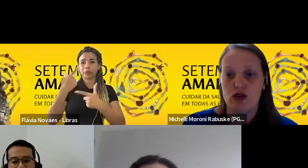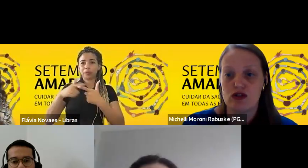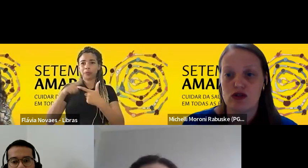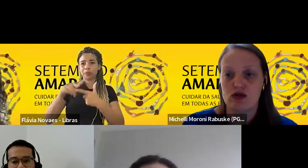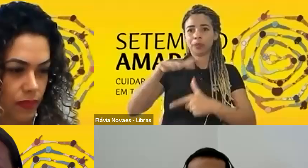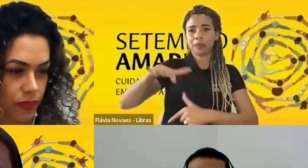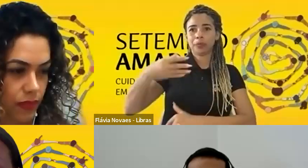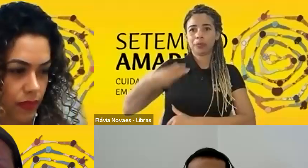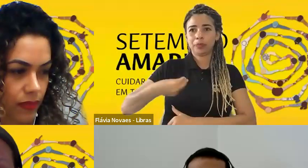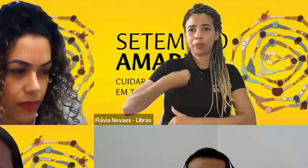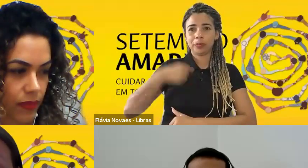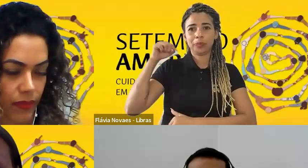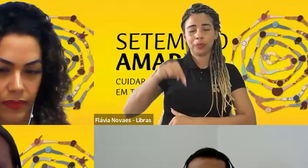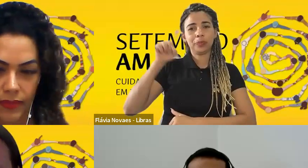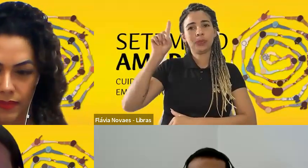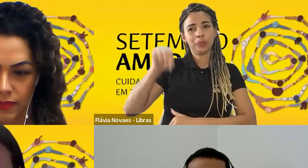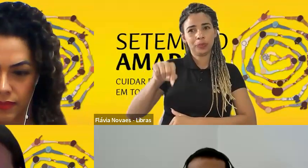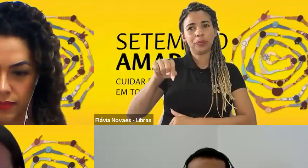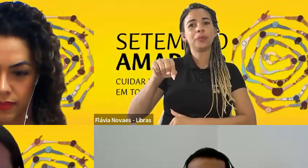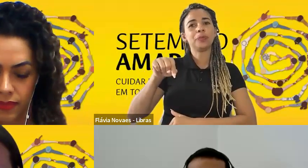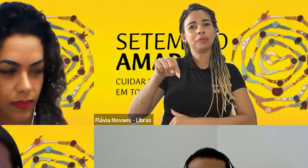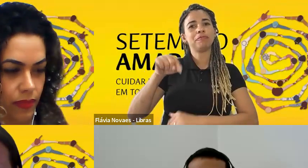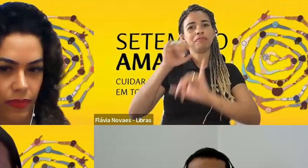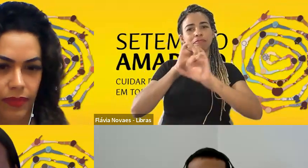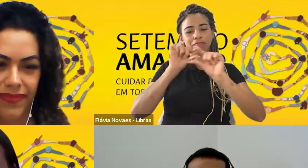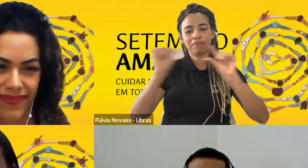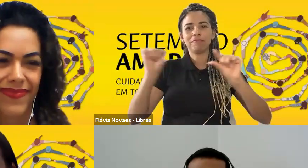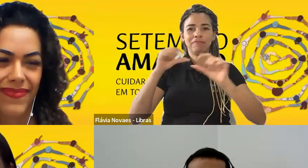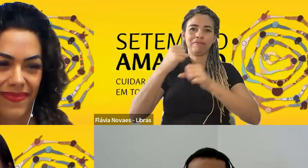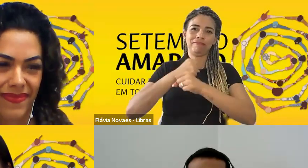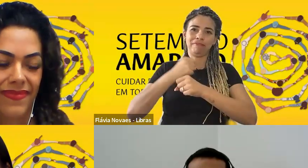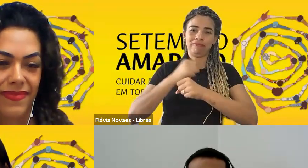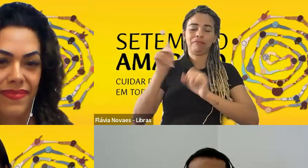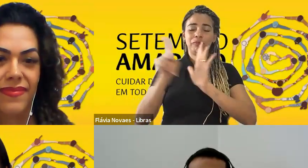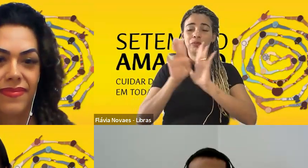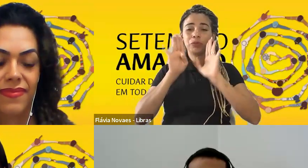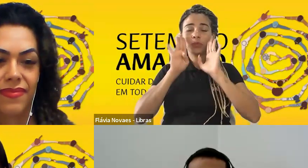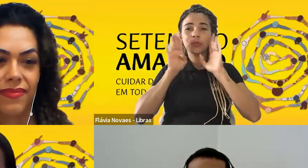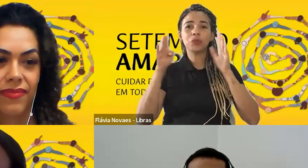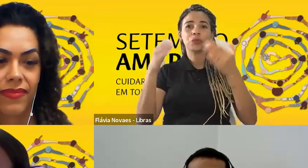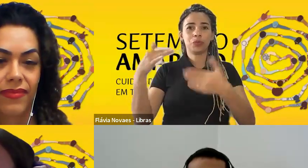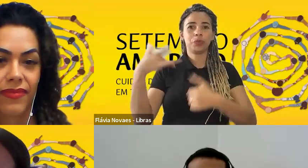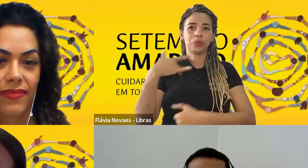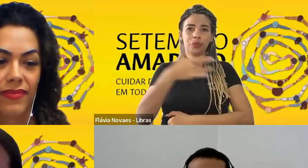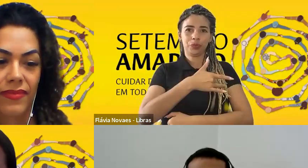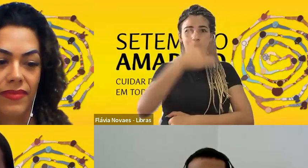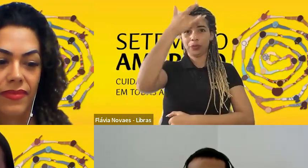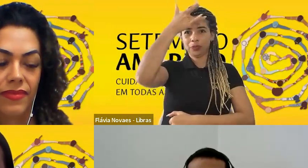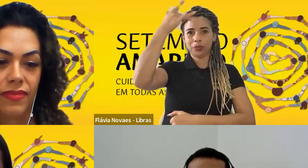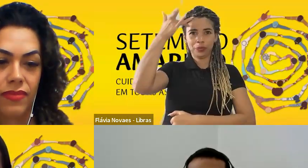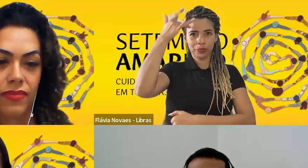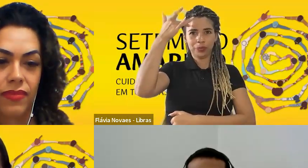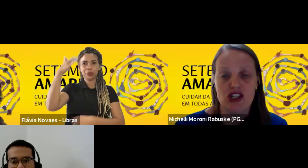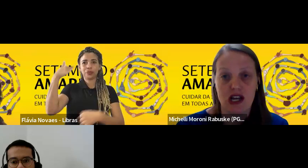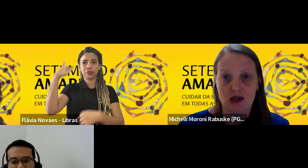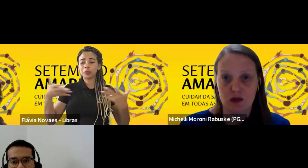foi o nosso slogan do ano, né? Relacionado à saúde mental agora em setembro. Essa é uma ação de promoção de